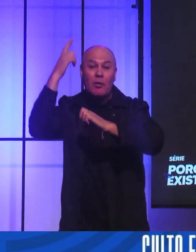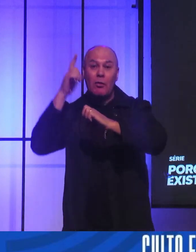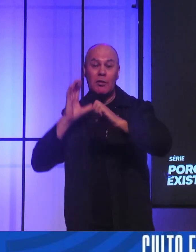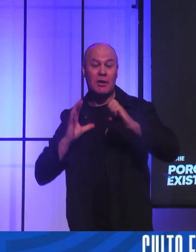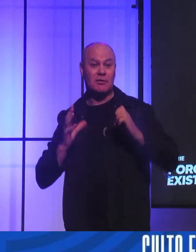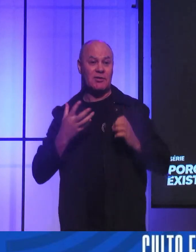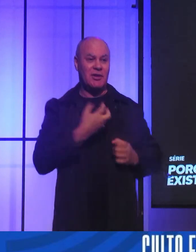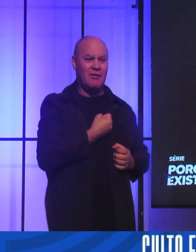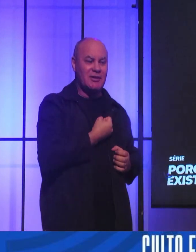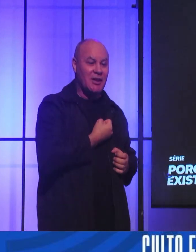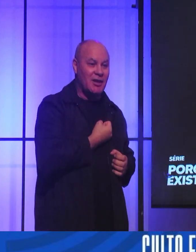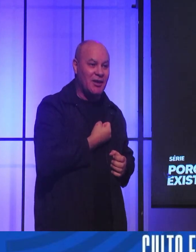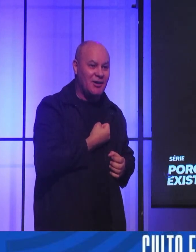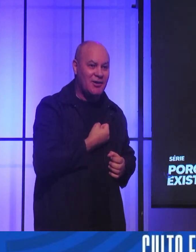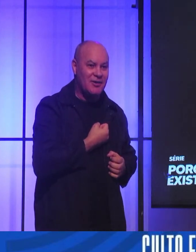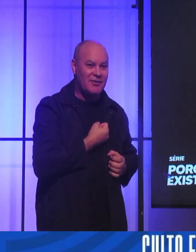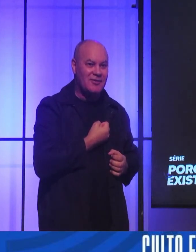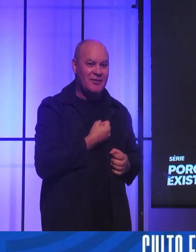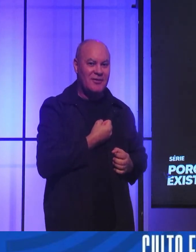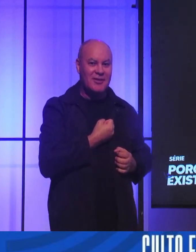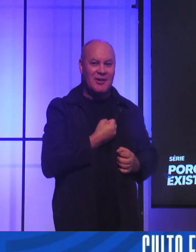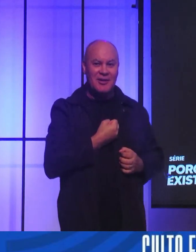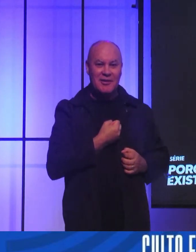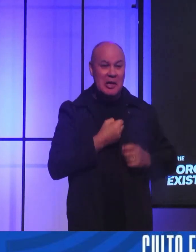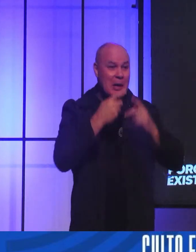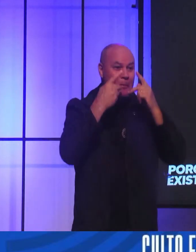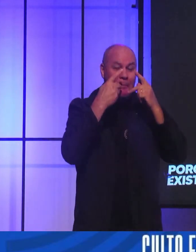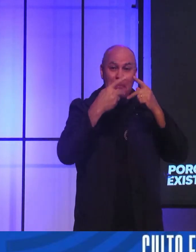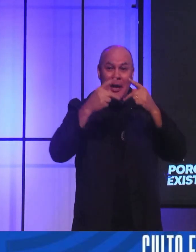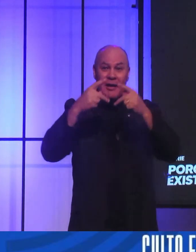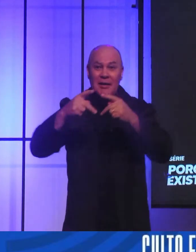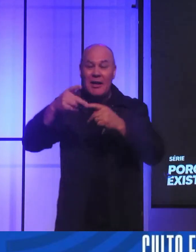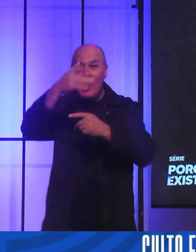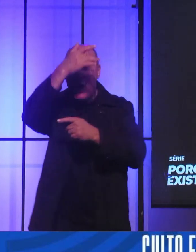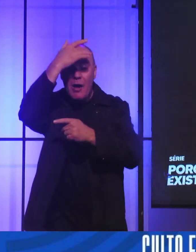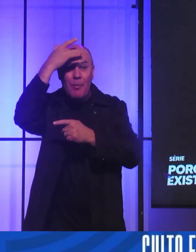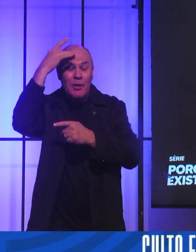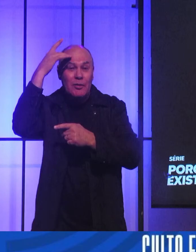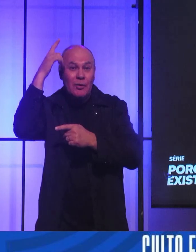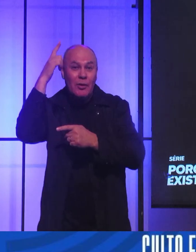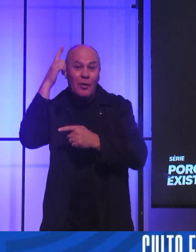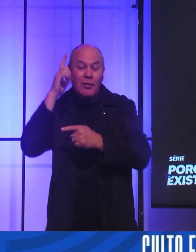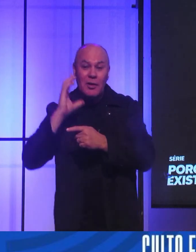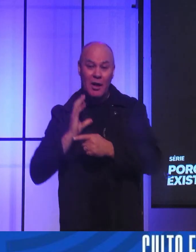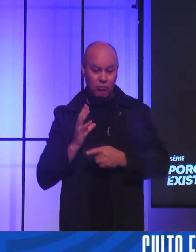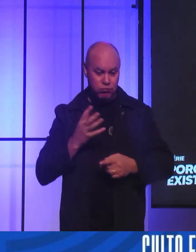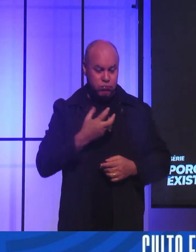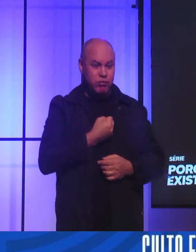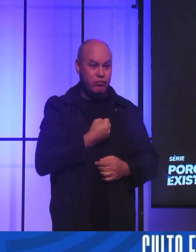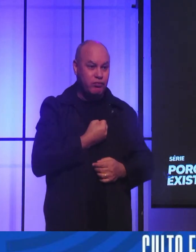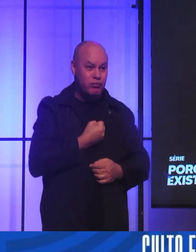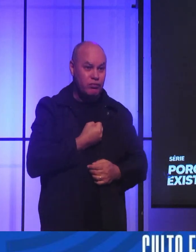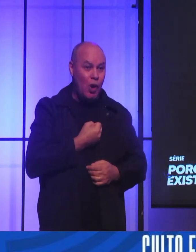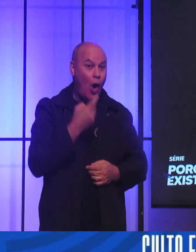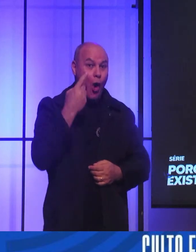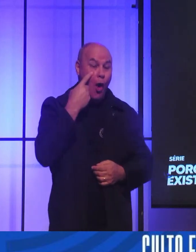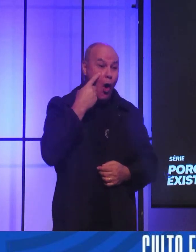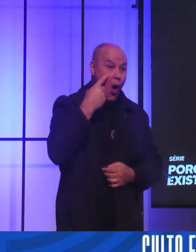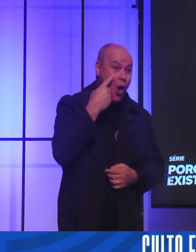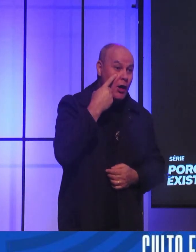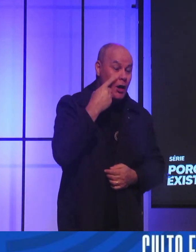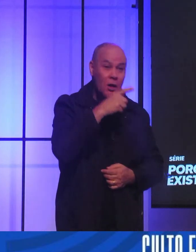a verdade é que existe um inferno, existe uma realidade eterna.